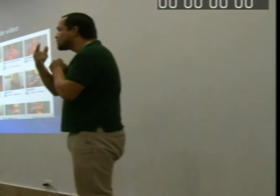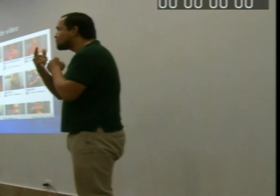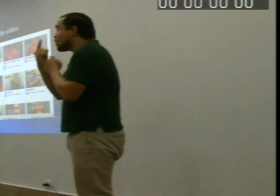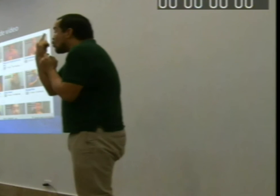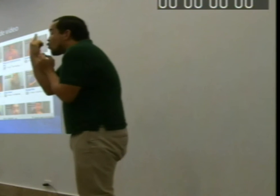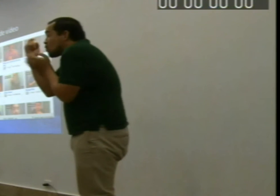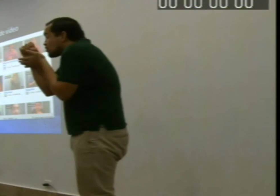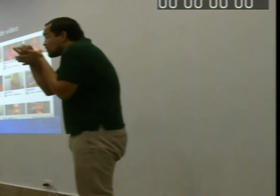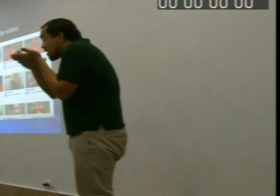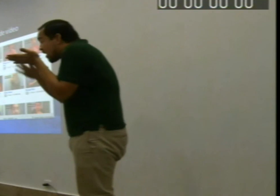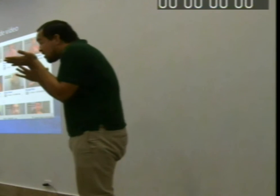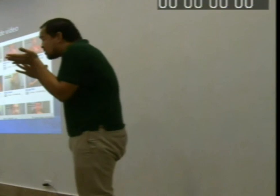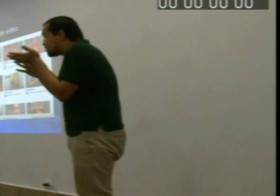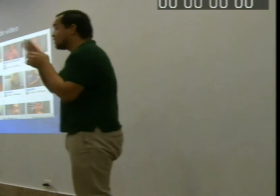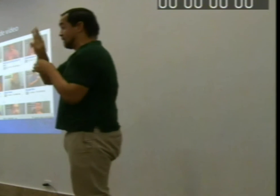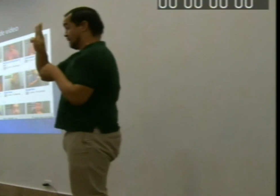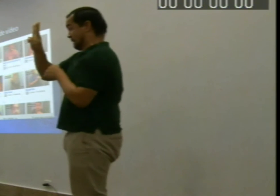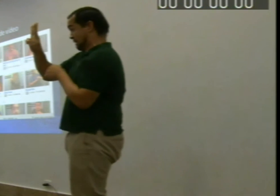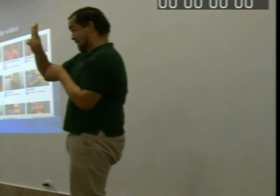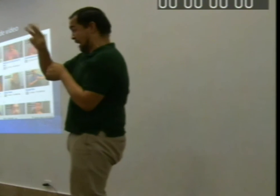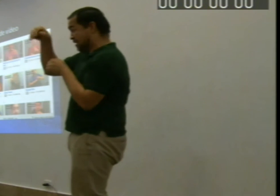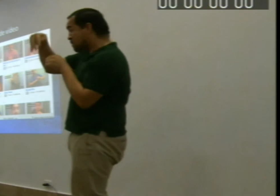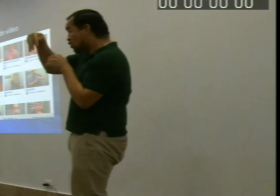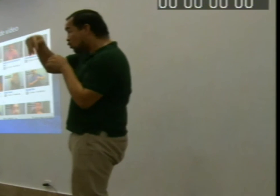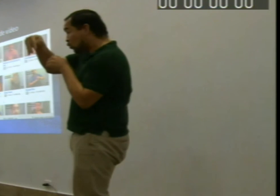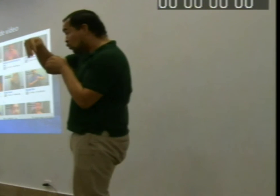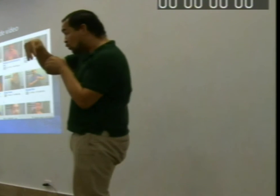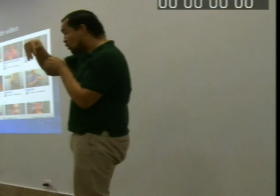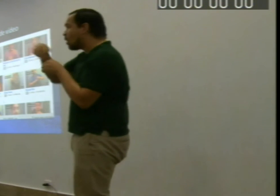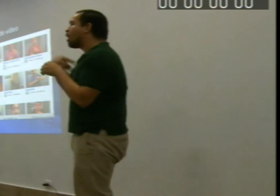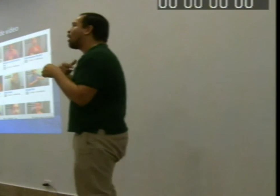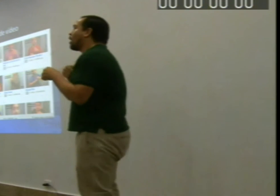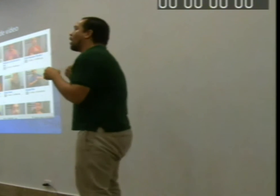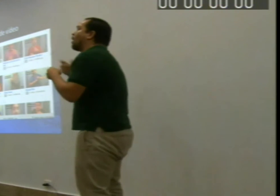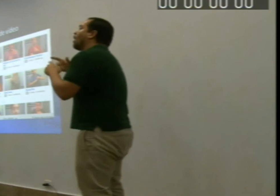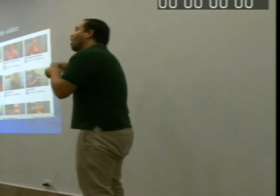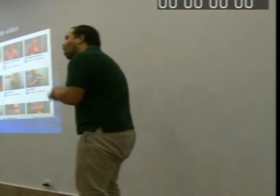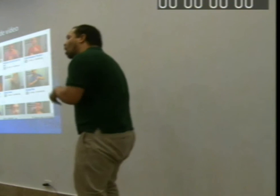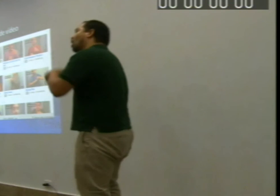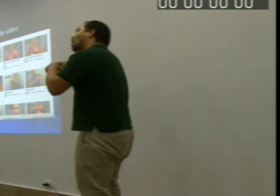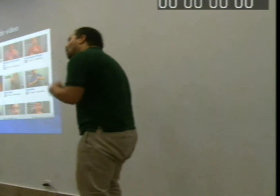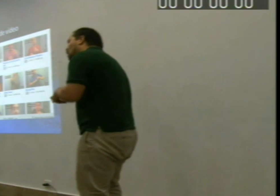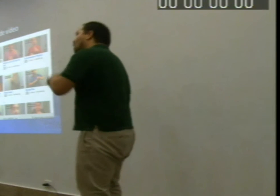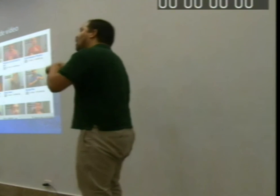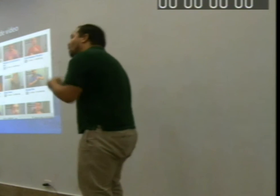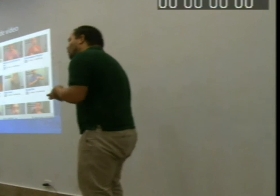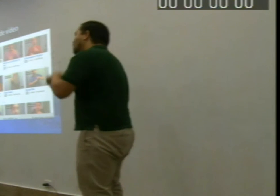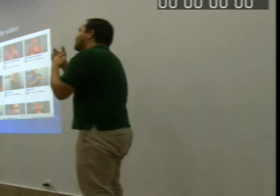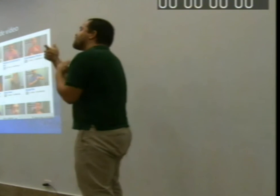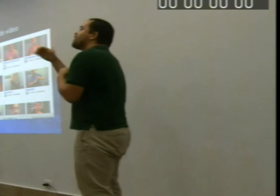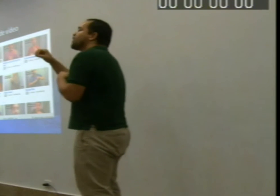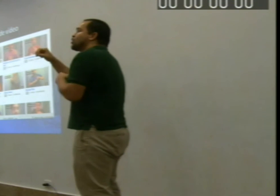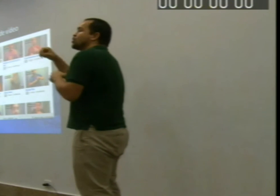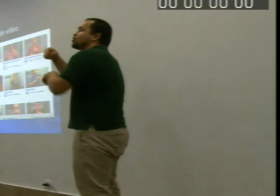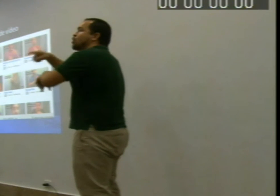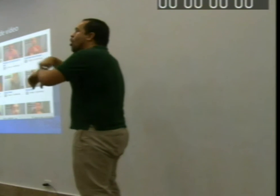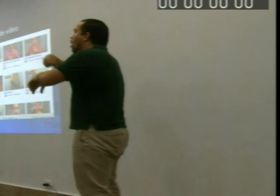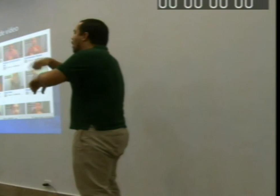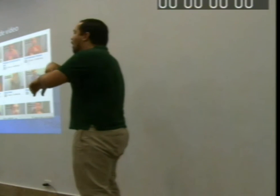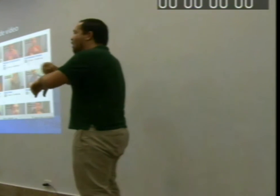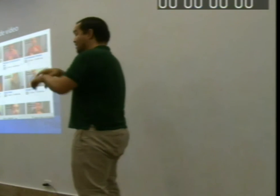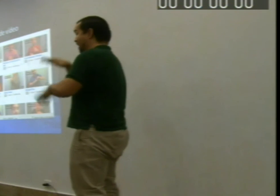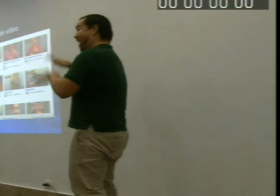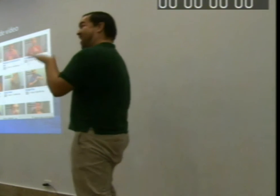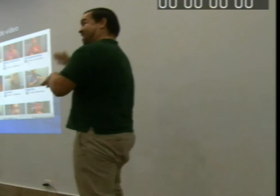horas 20 horas para fazer uma atividade vocês tem noção que é isso vídeo de um vídeo de 3 minutos eu levei